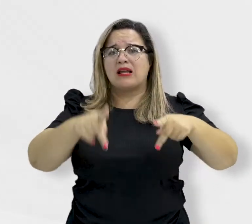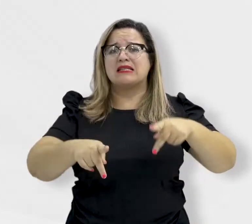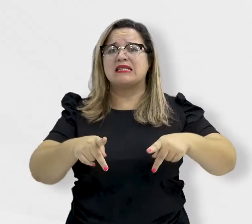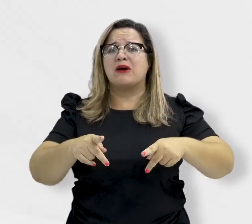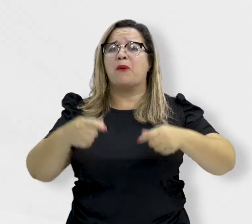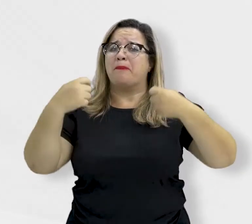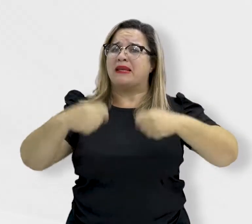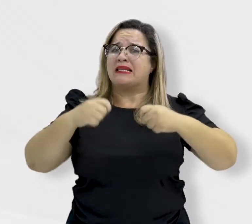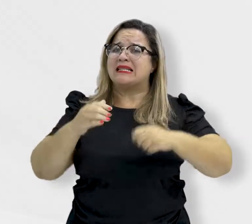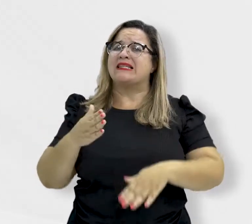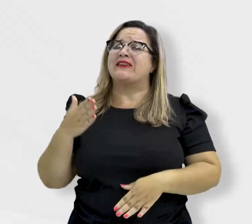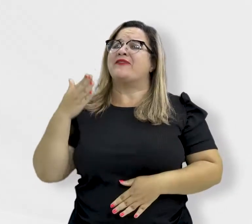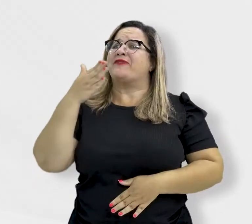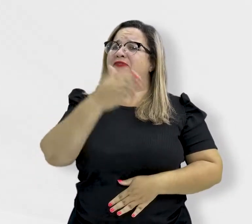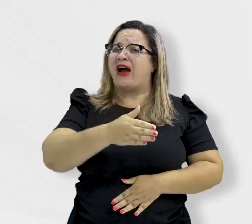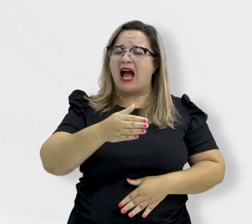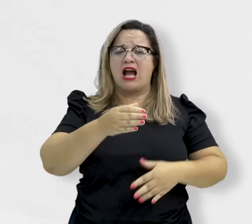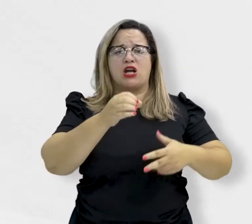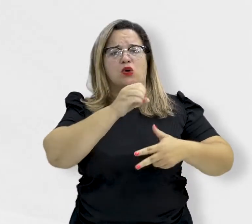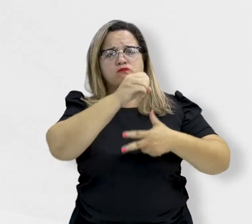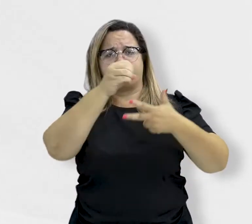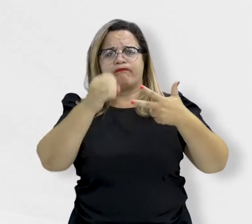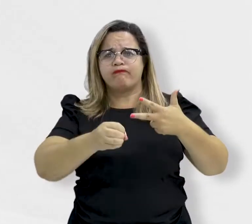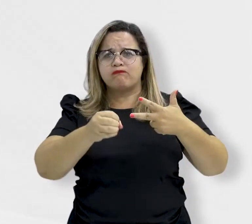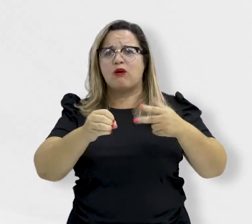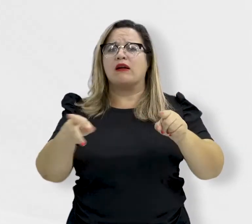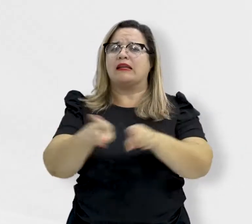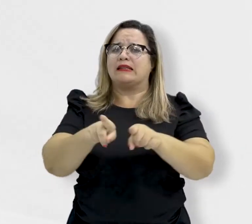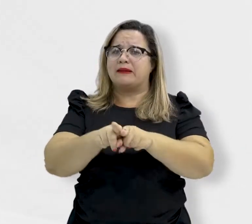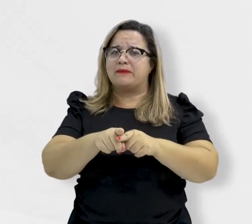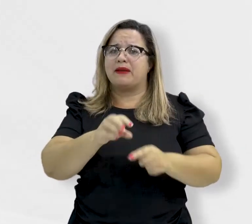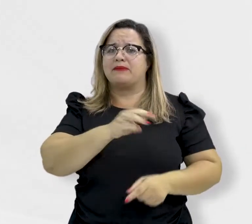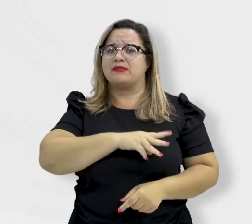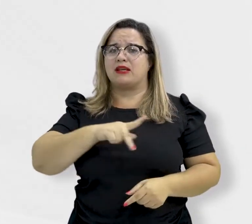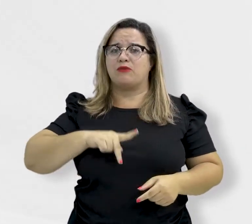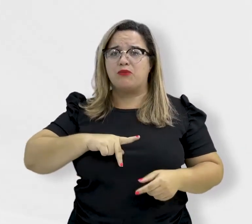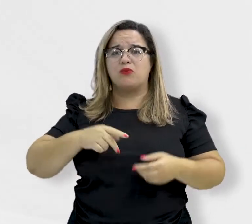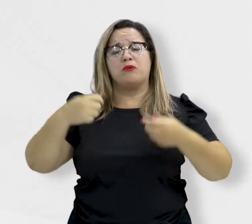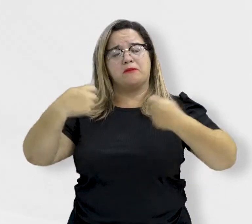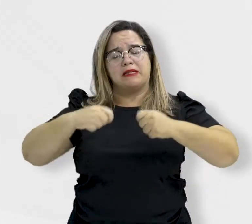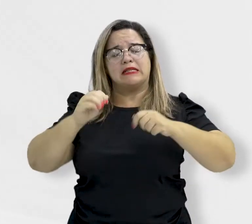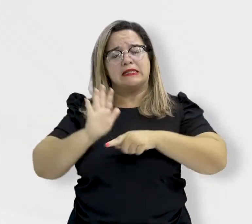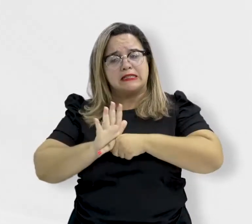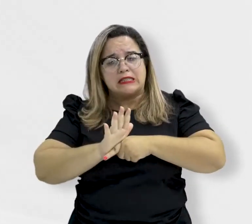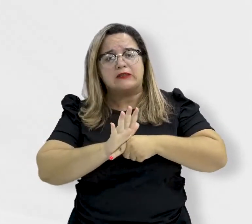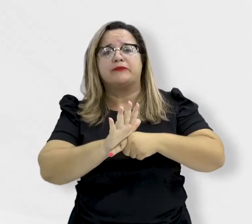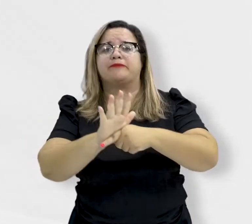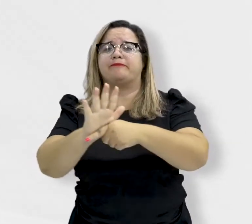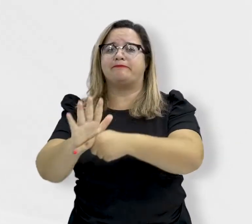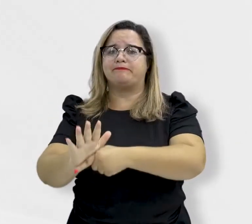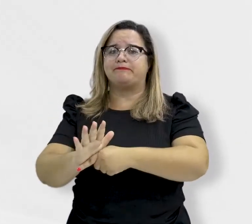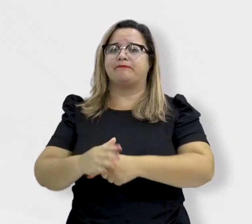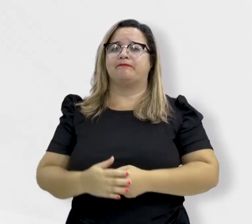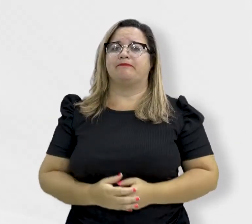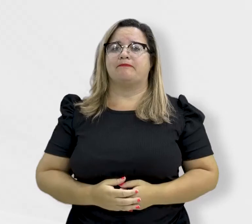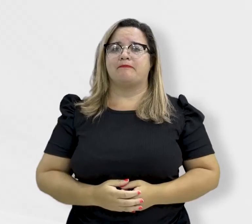judiciário, a porta de entrada é o Ministério Público. E agora, a distância do fórum será de apenas cerca de 200